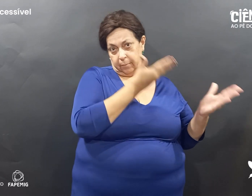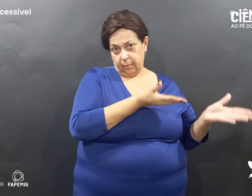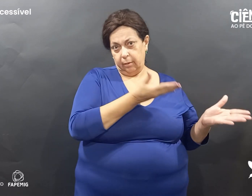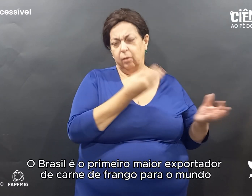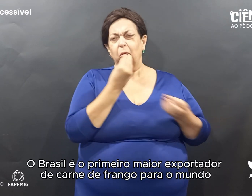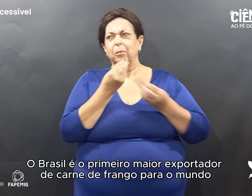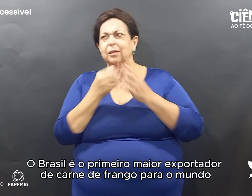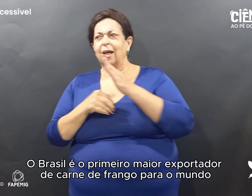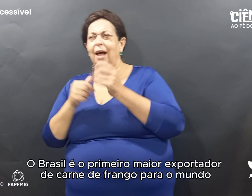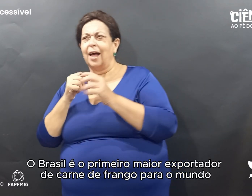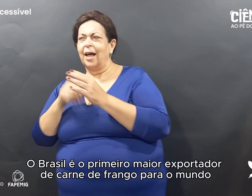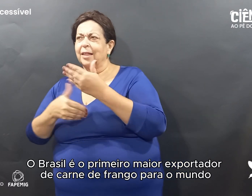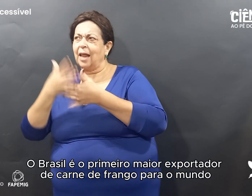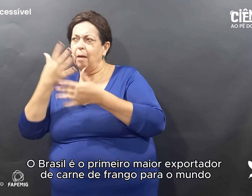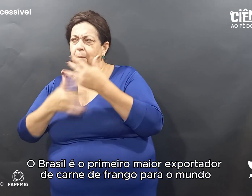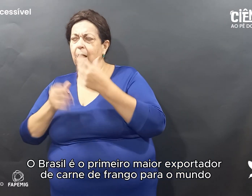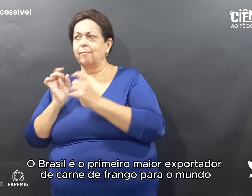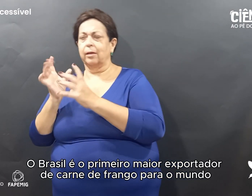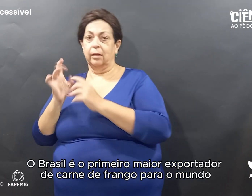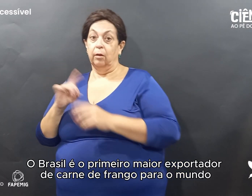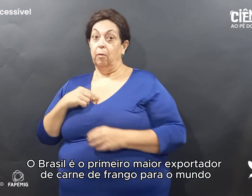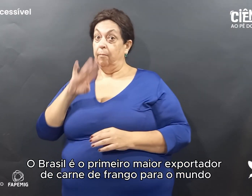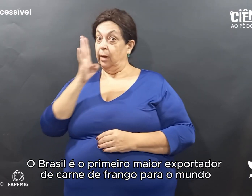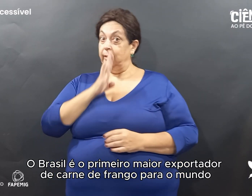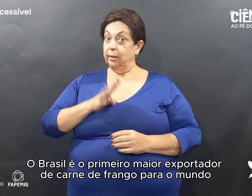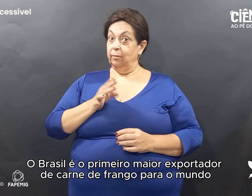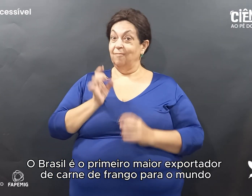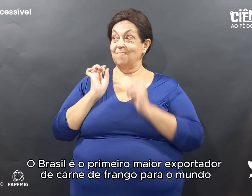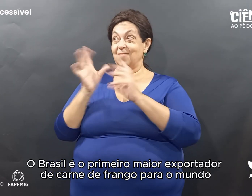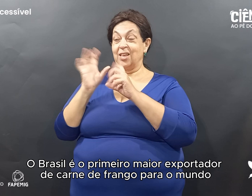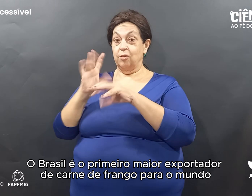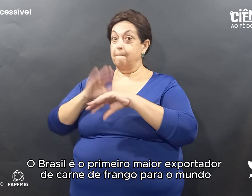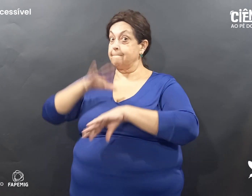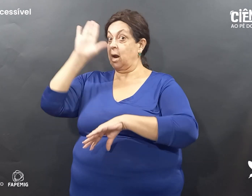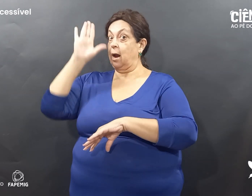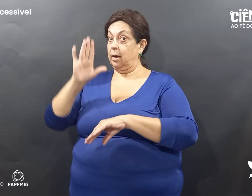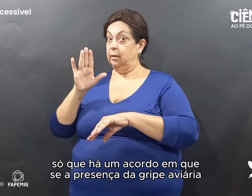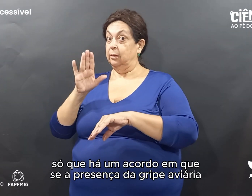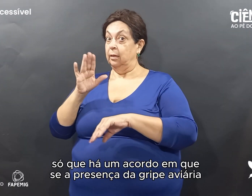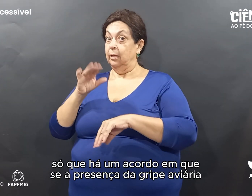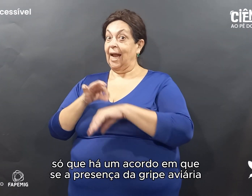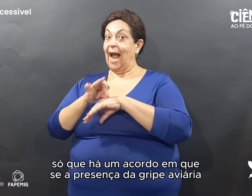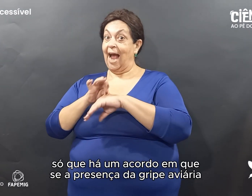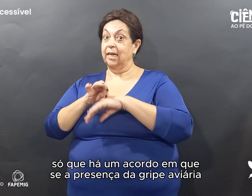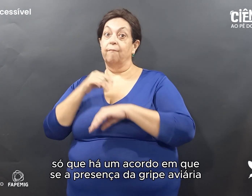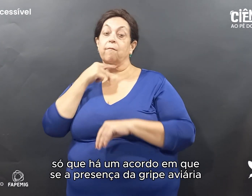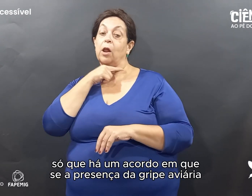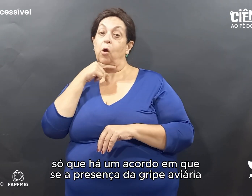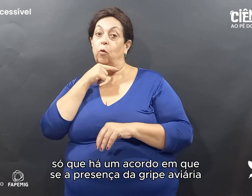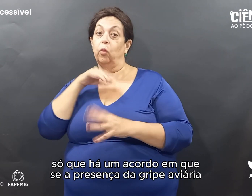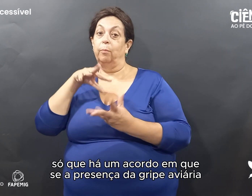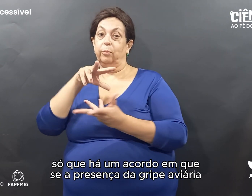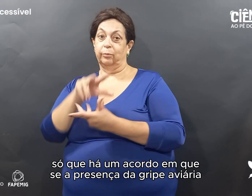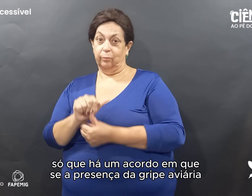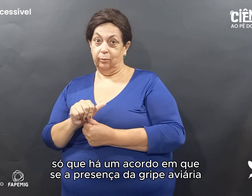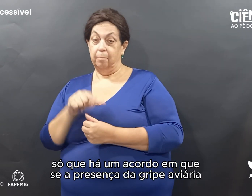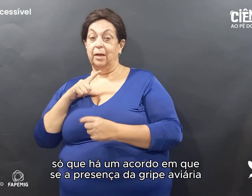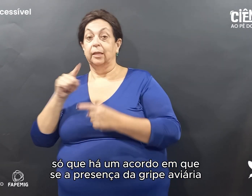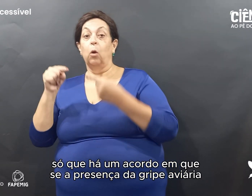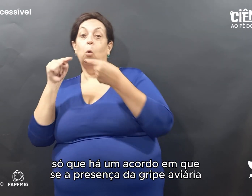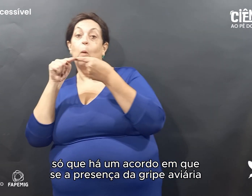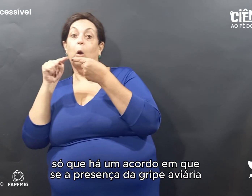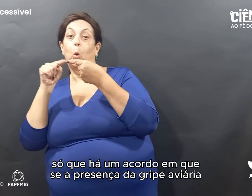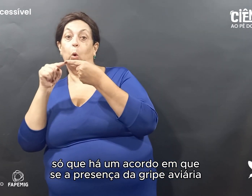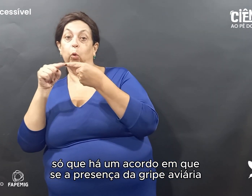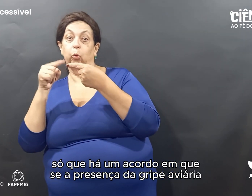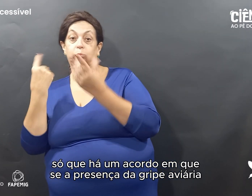país? O Brasil é o primeiro maior exportador de carne de frango para o mundo, só que há um acordo em